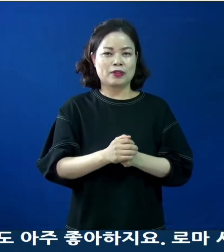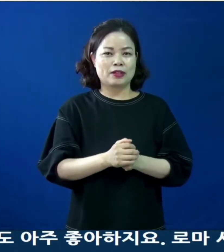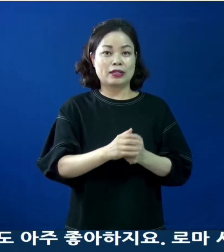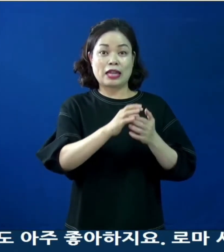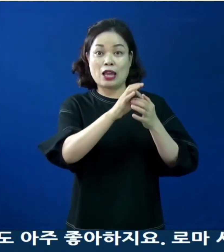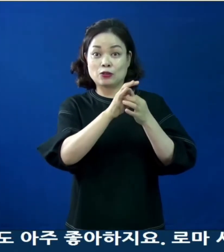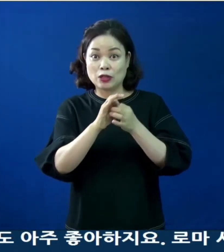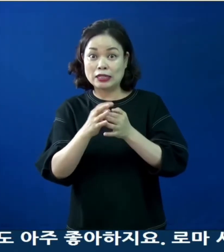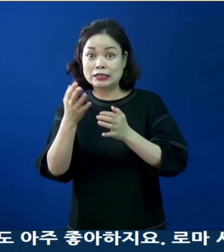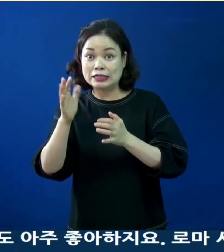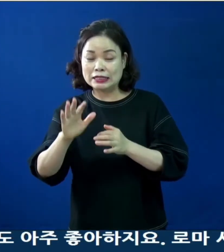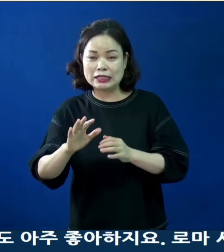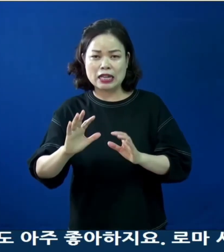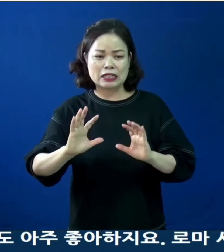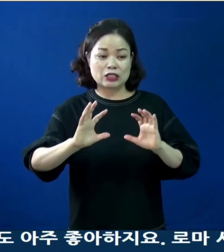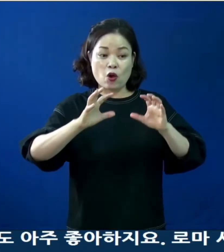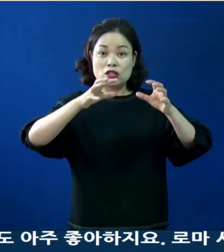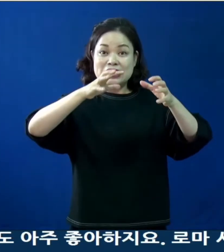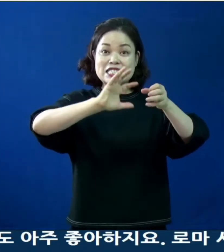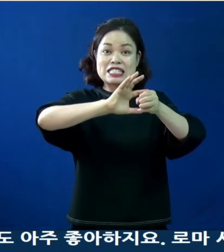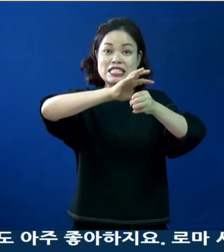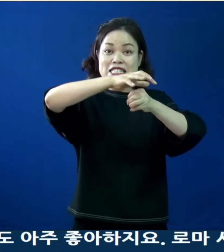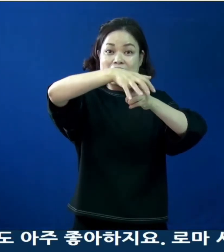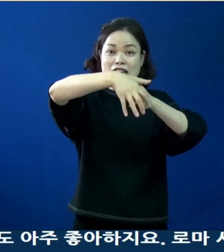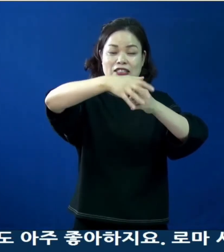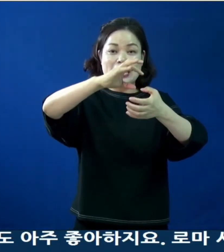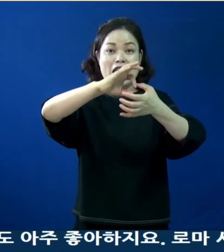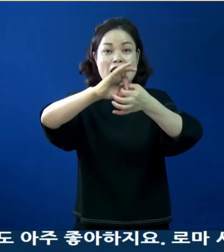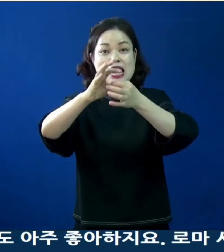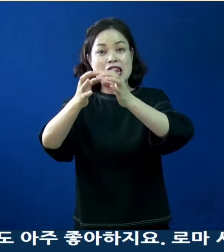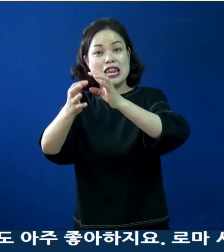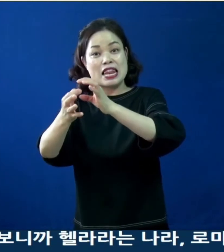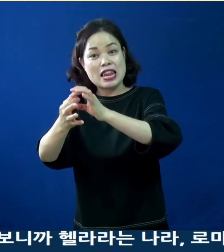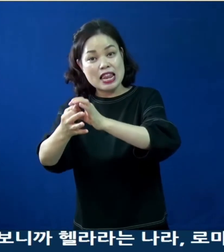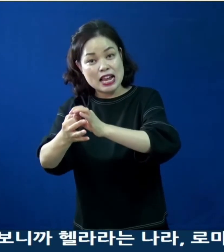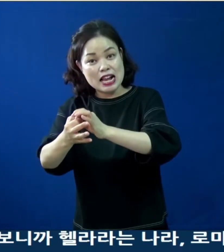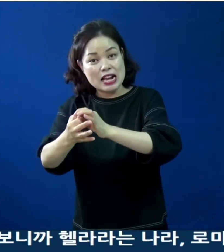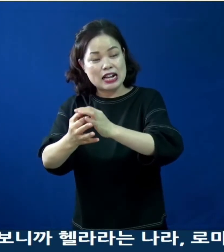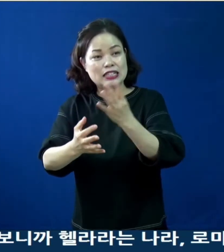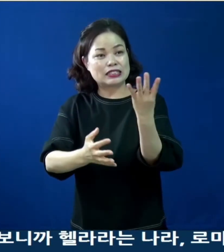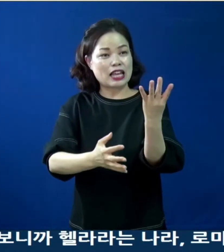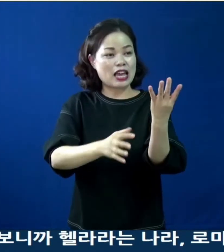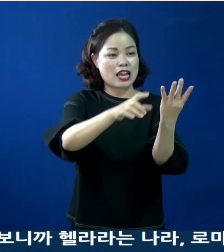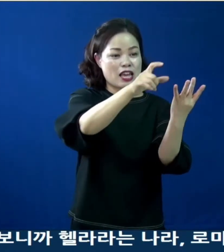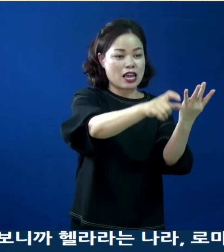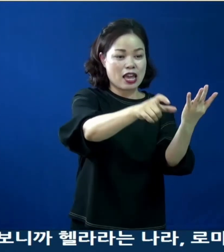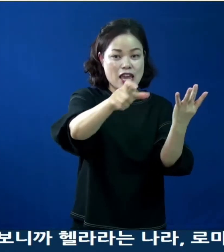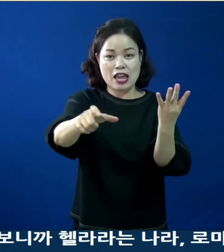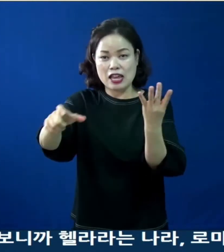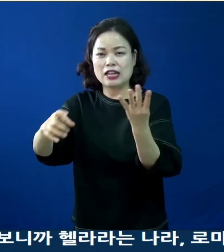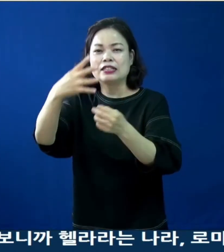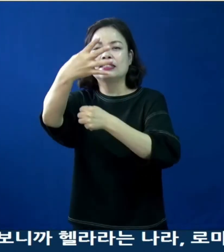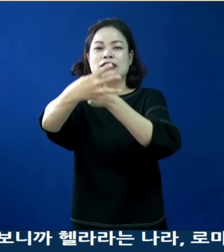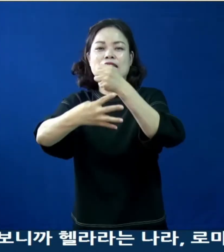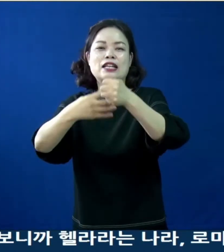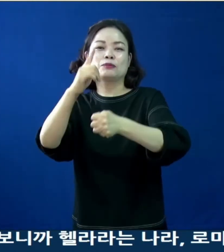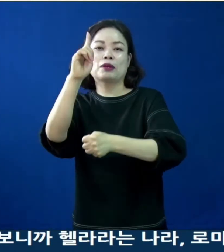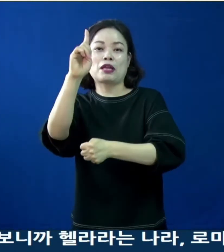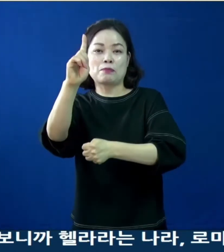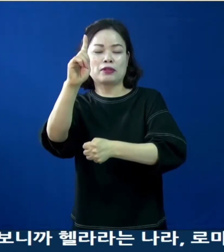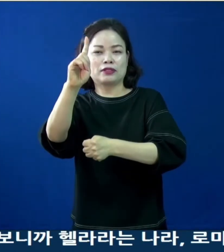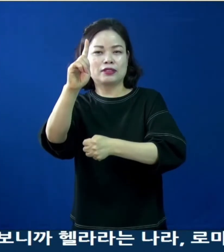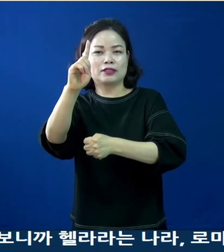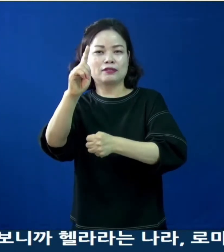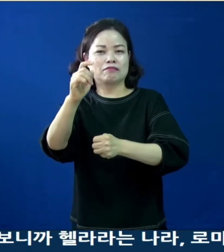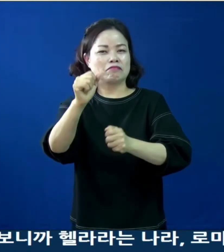했는데 전 세계적으로, 전 헬라적으로 네 주요 도시에서 한 4년마다 한 번씩, 대략 4년마다 한